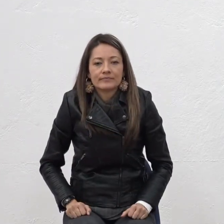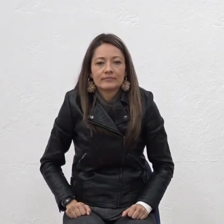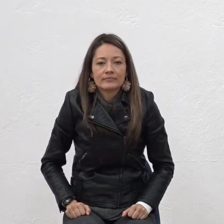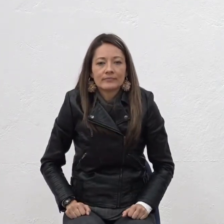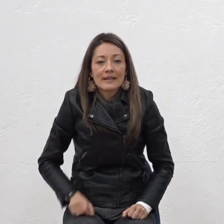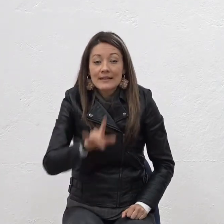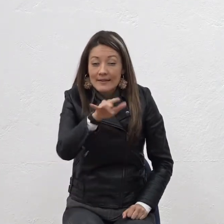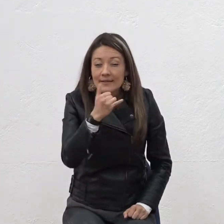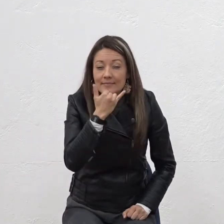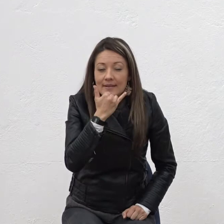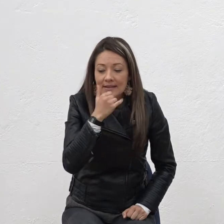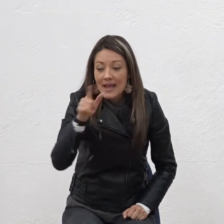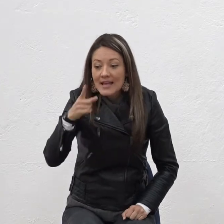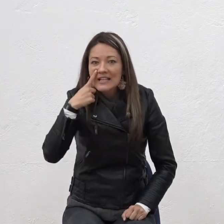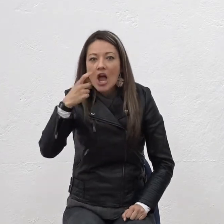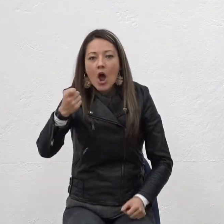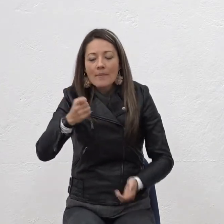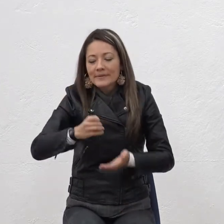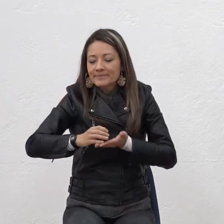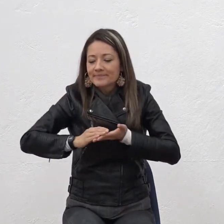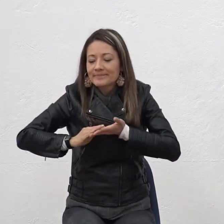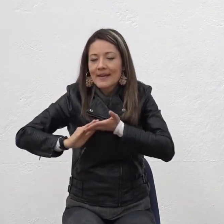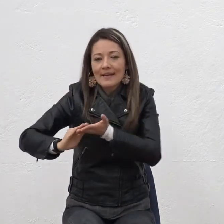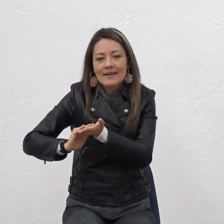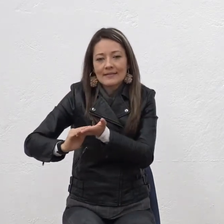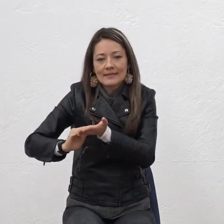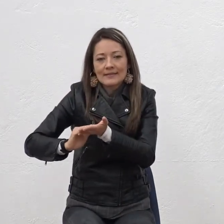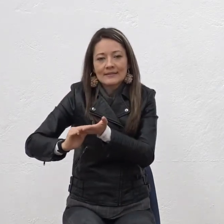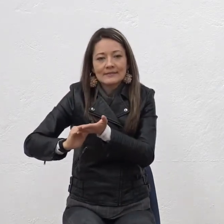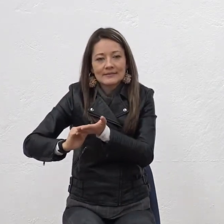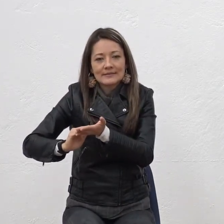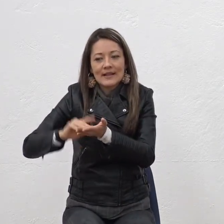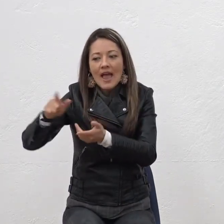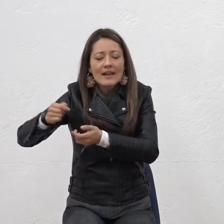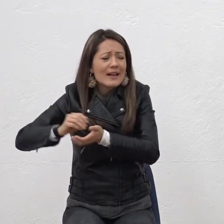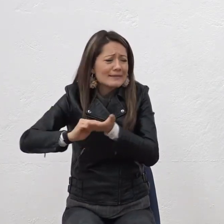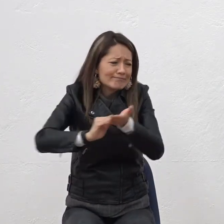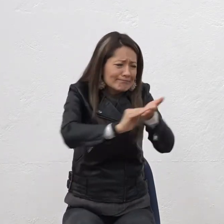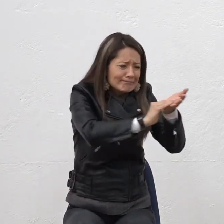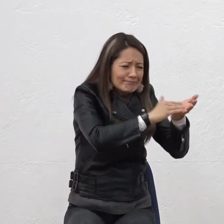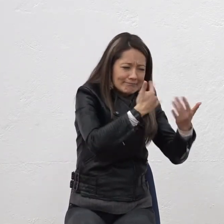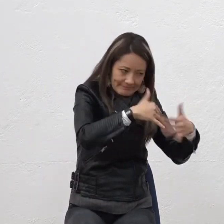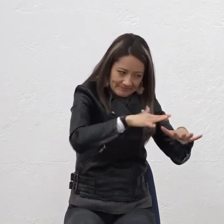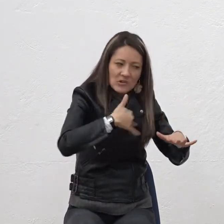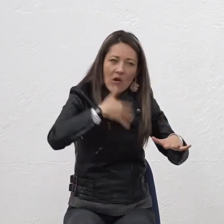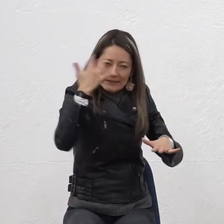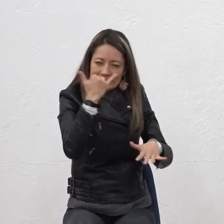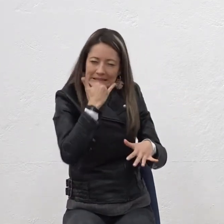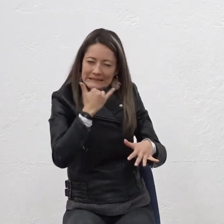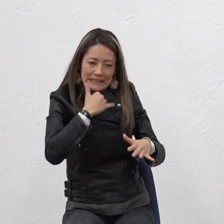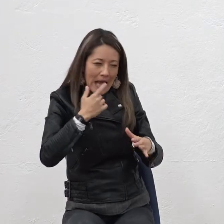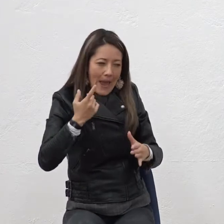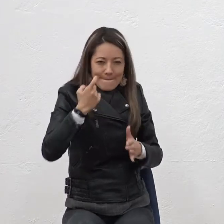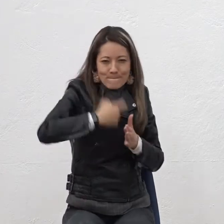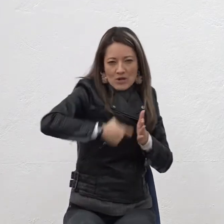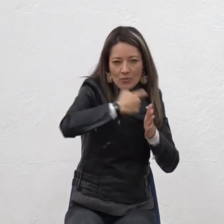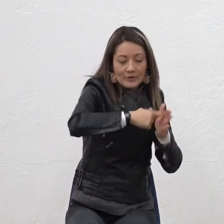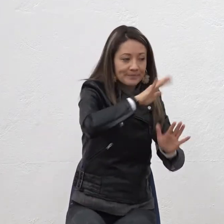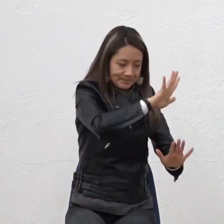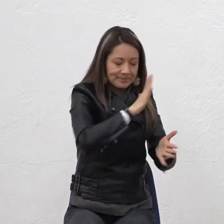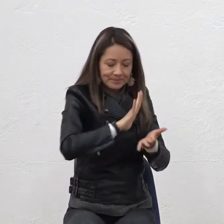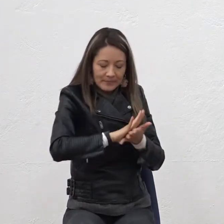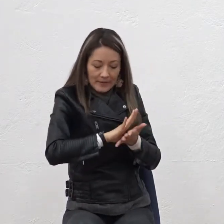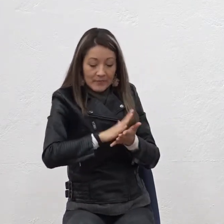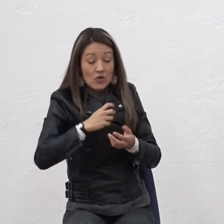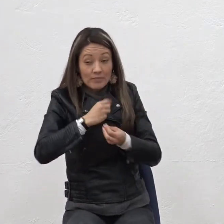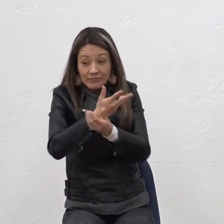este hombre, restituye. ¿Qué hace Zaqueo? Restituye, dice, la mitad de mis bienes, y no tenía